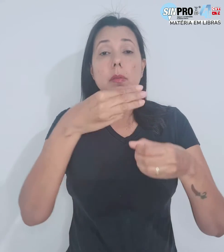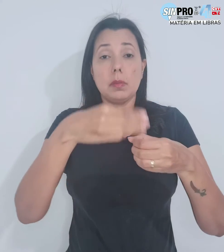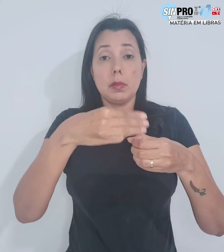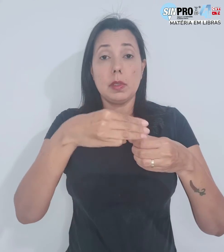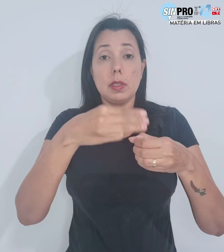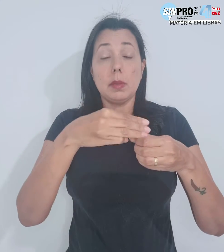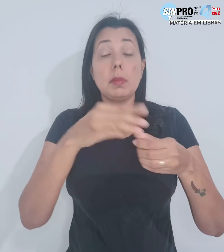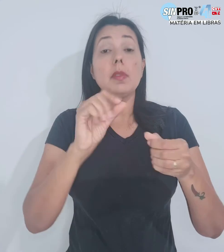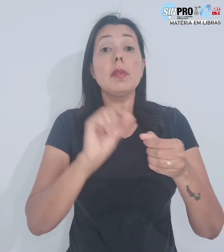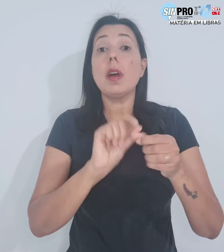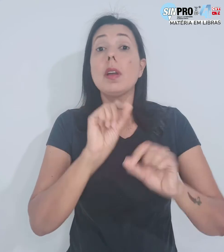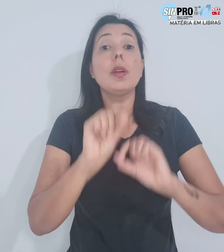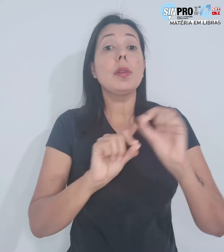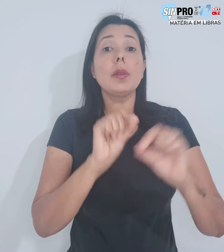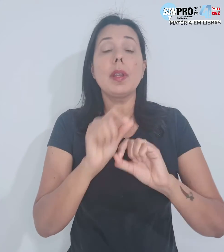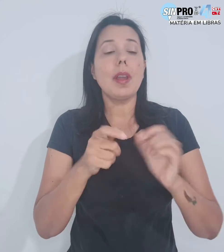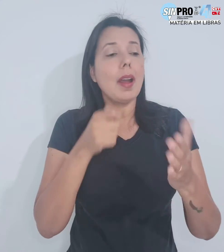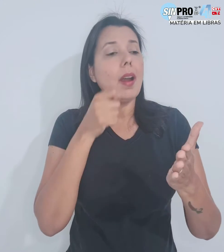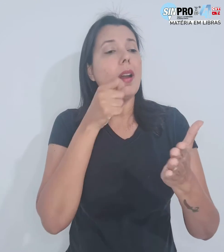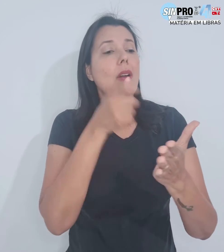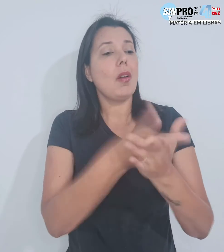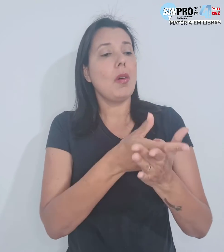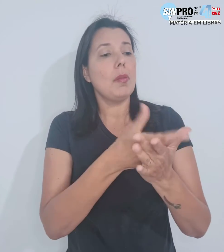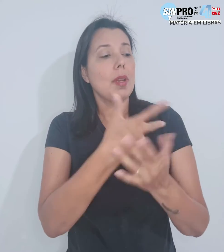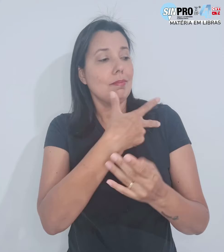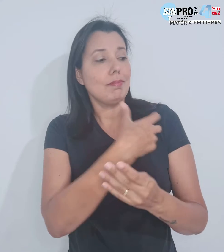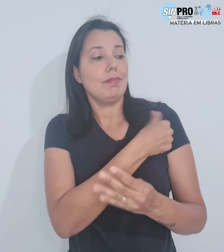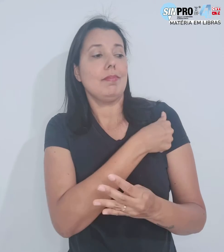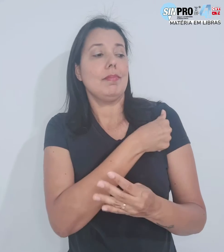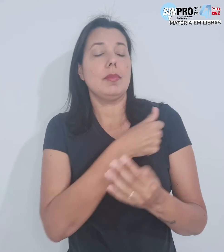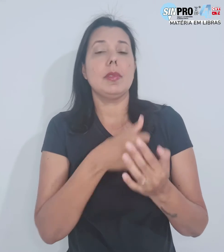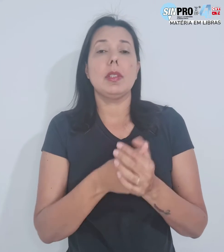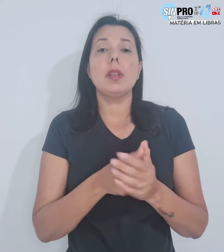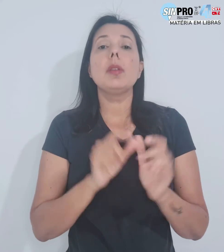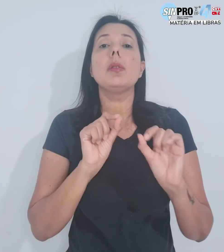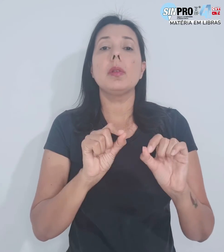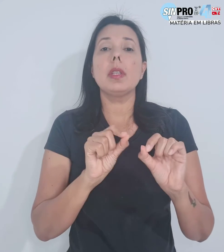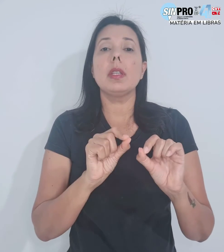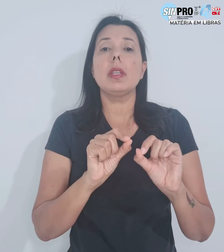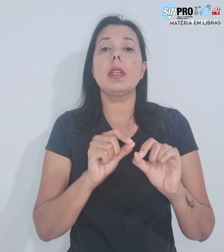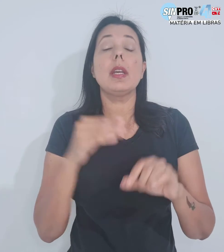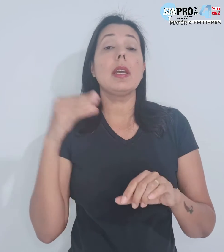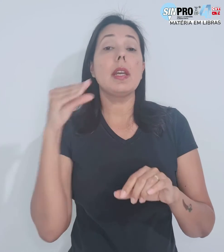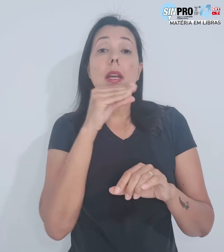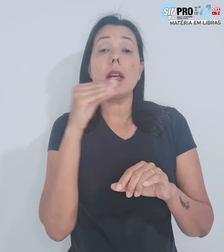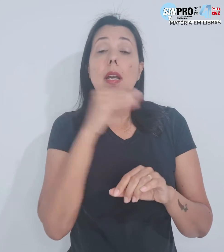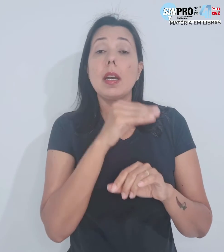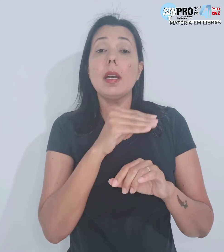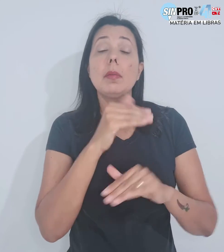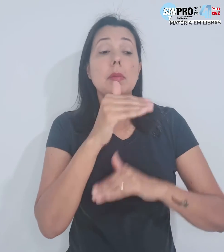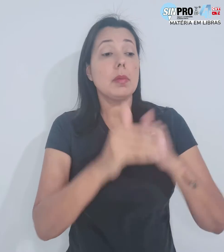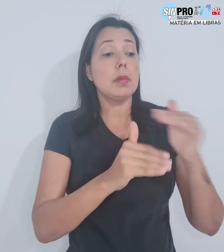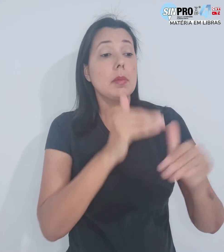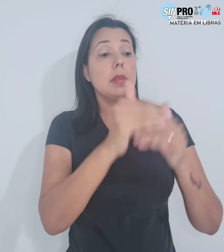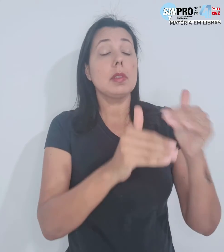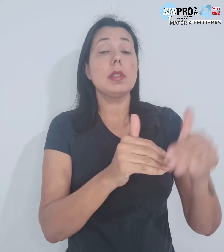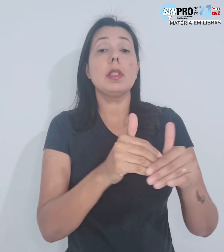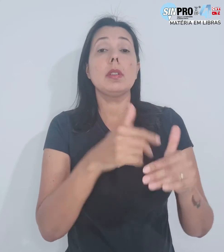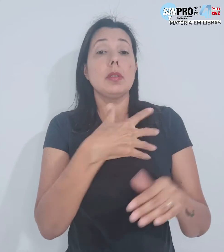municípios realizem a compra do imunizante, o que aceleraria o processo